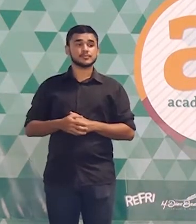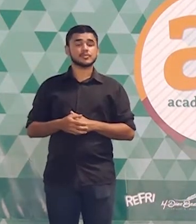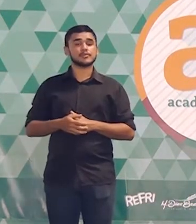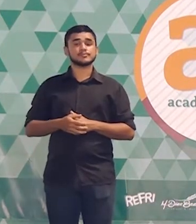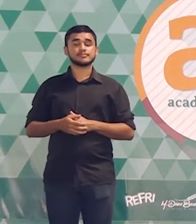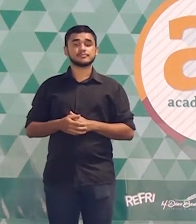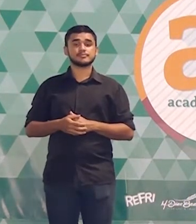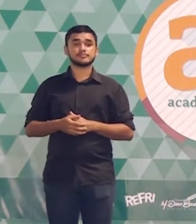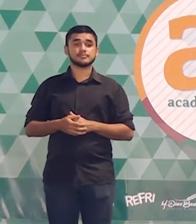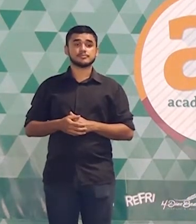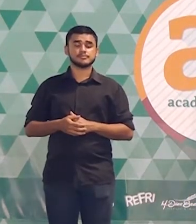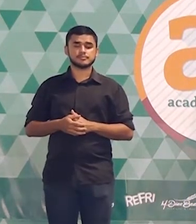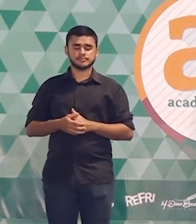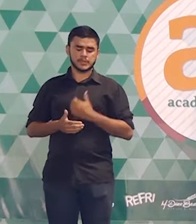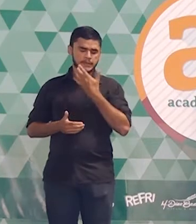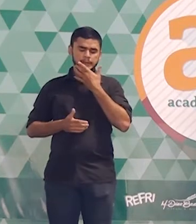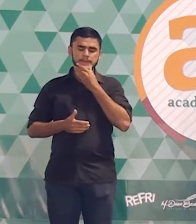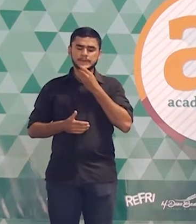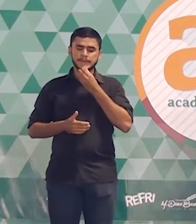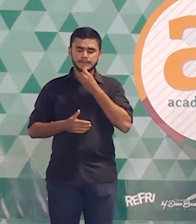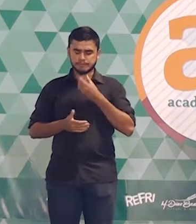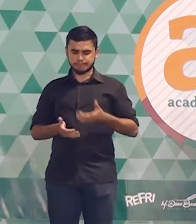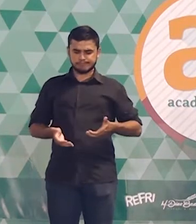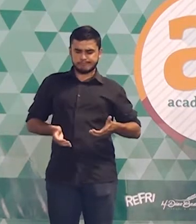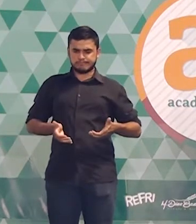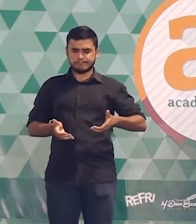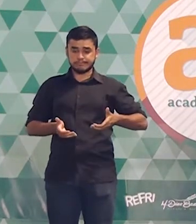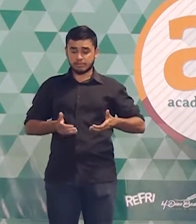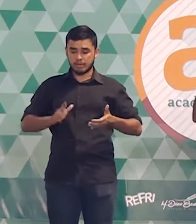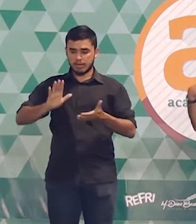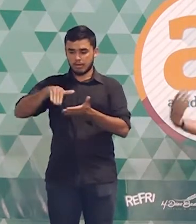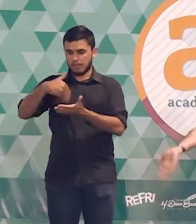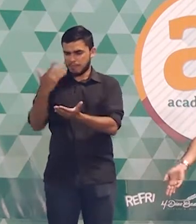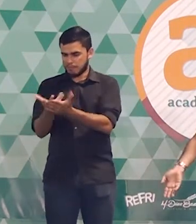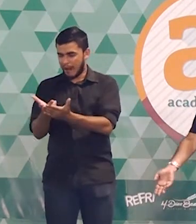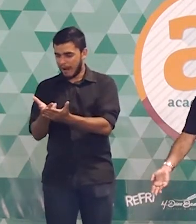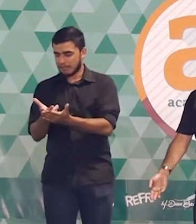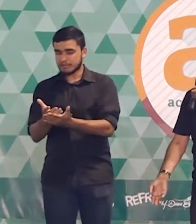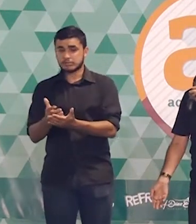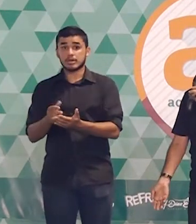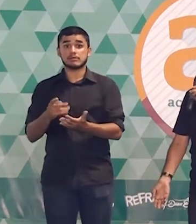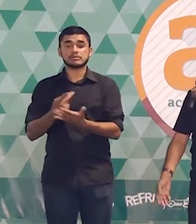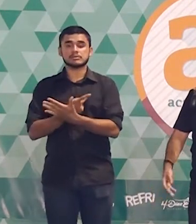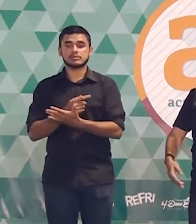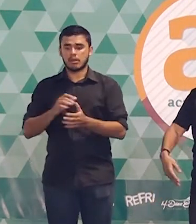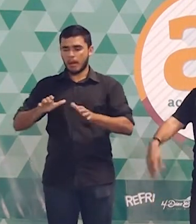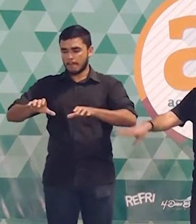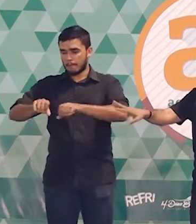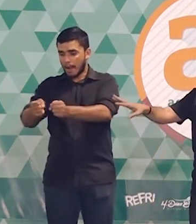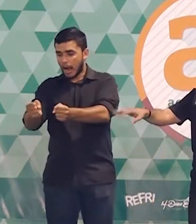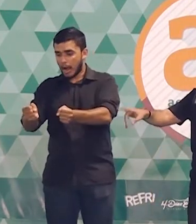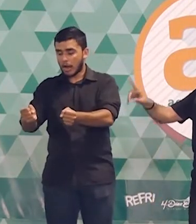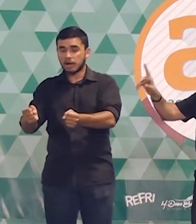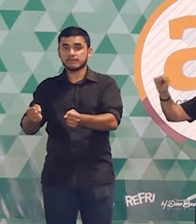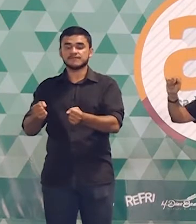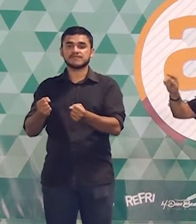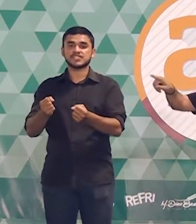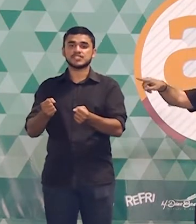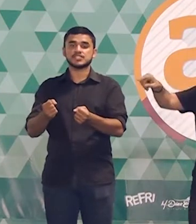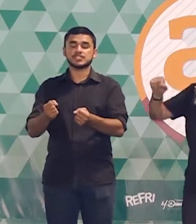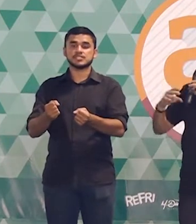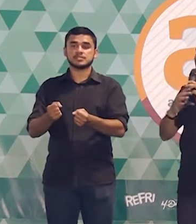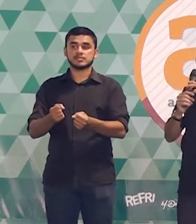levando. Aí alguém que estava levando tropeçou e a obra caiu e quebrou. Você já